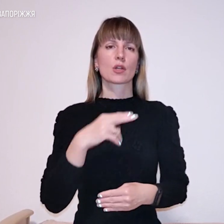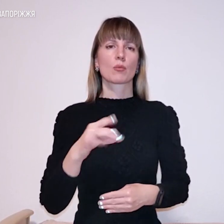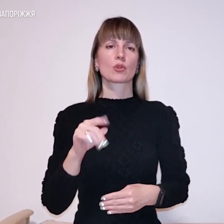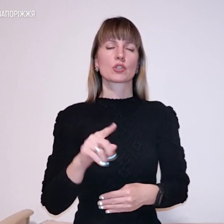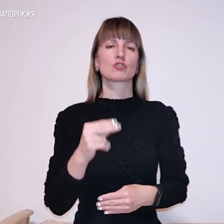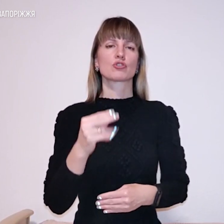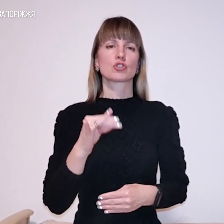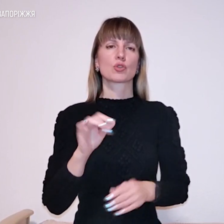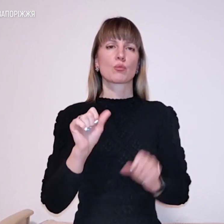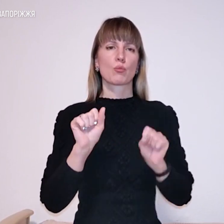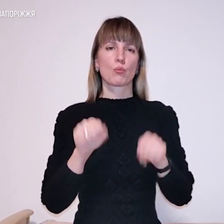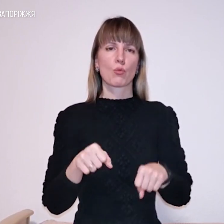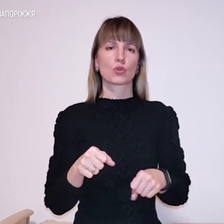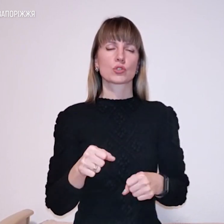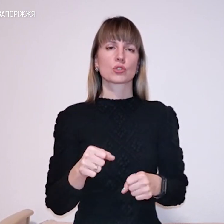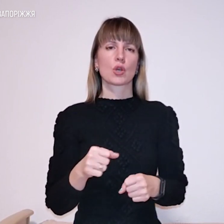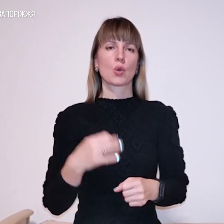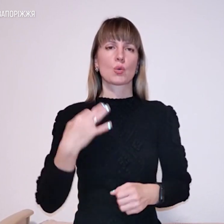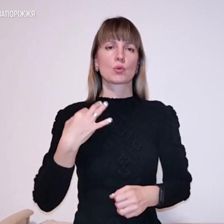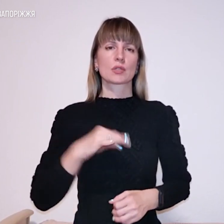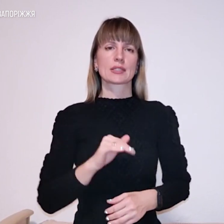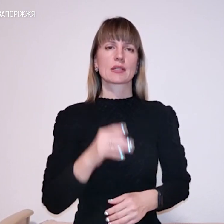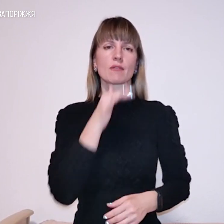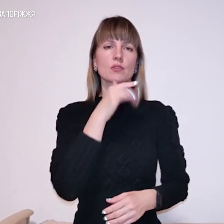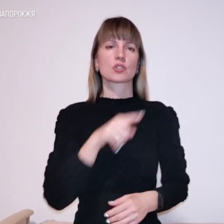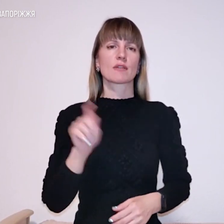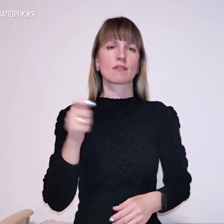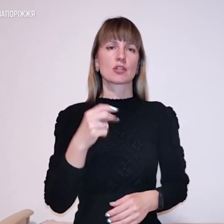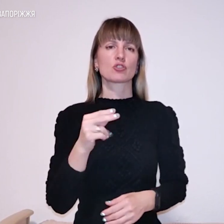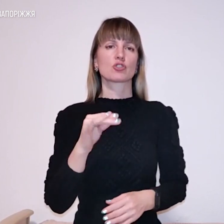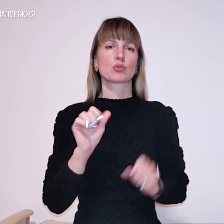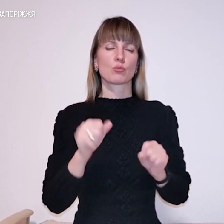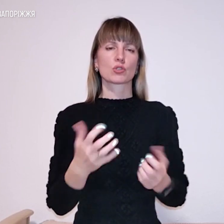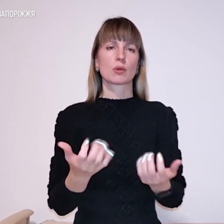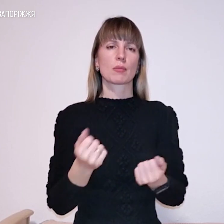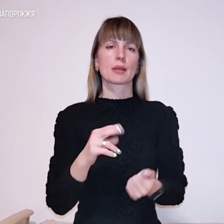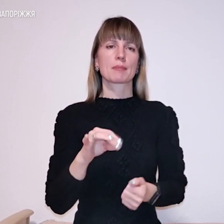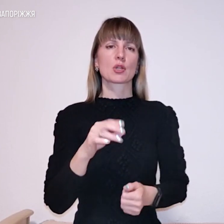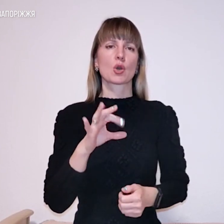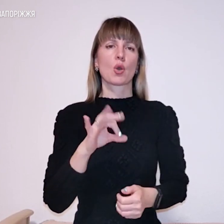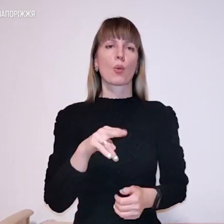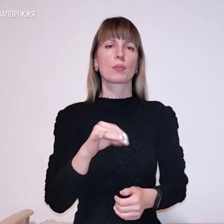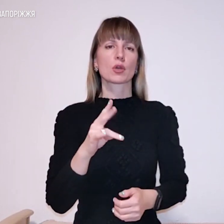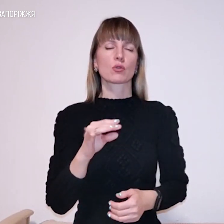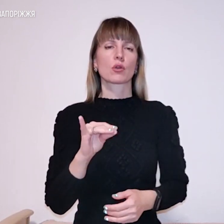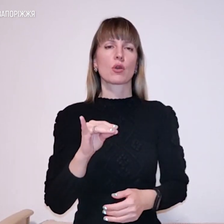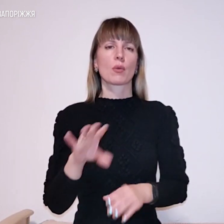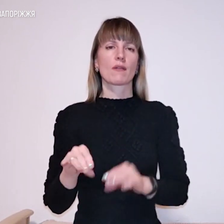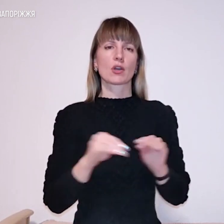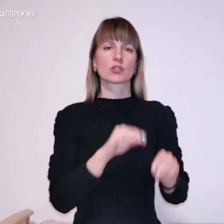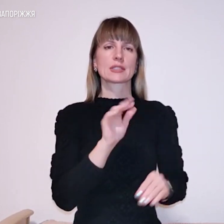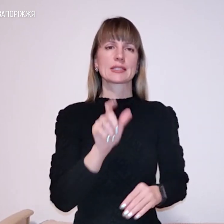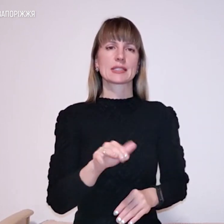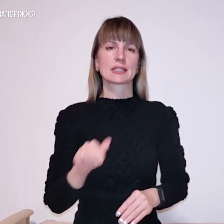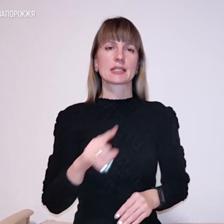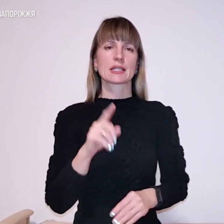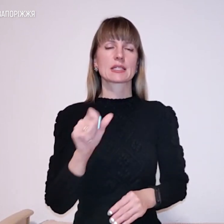чи можна усиновлювати дітей під час війни та чи можна брати під опіку, а також про евакуацію дітей за межі